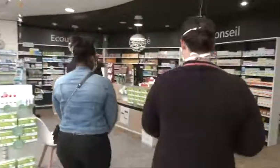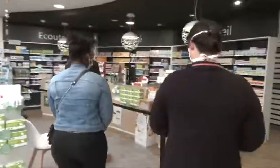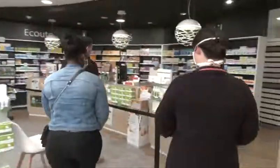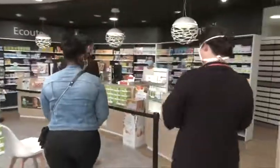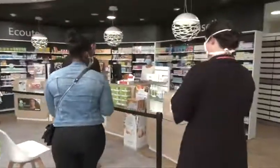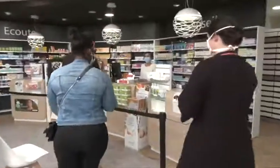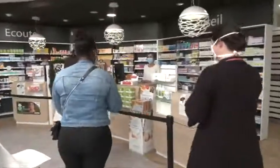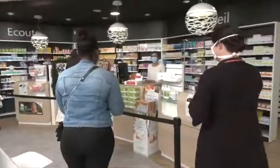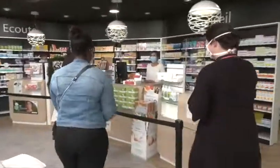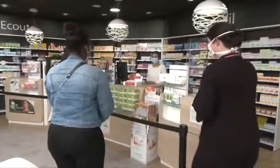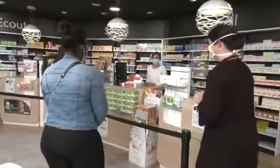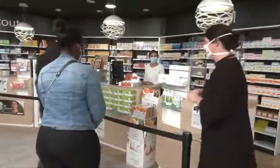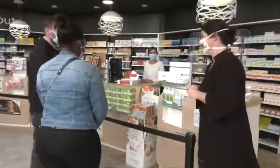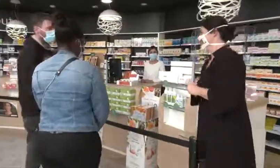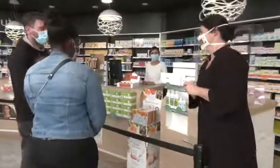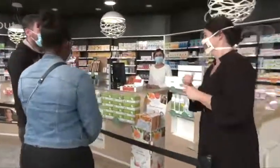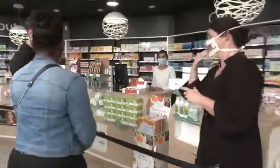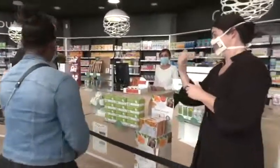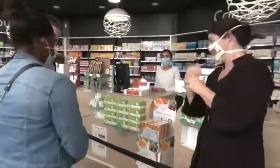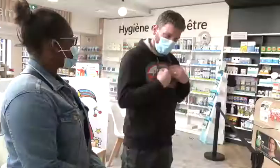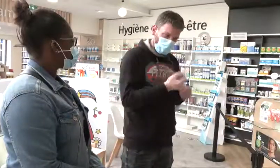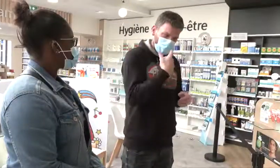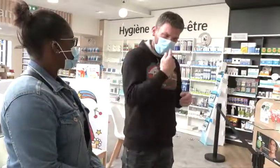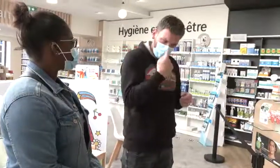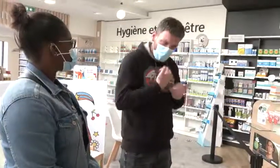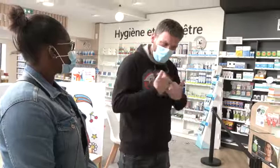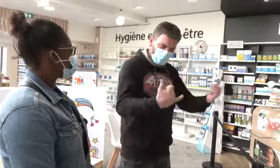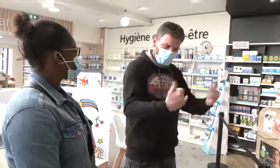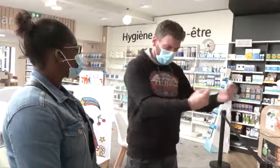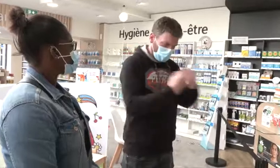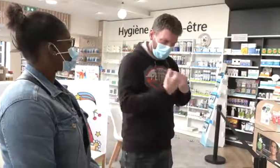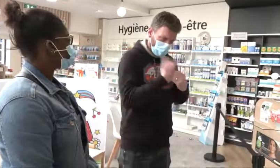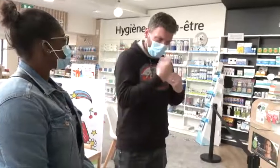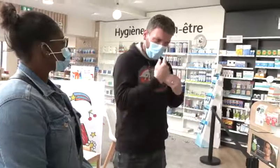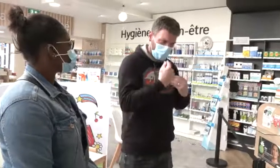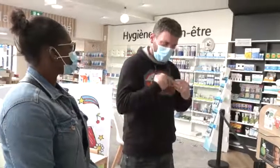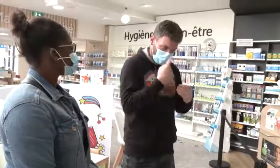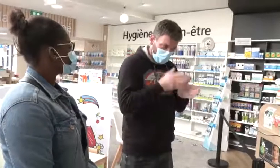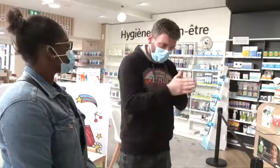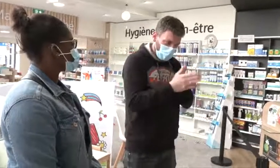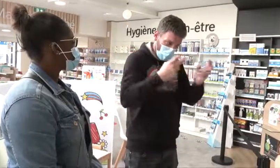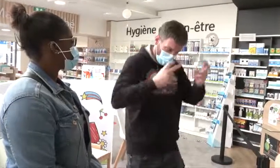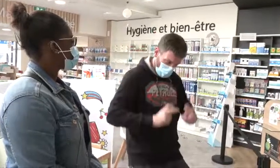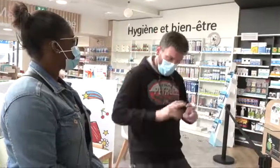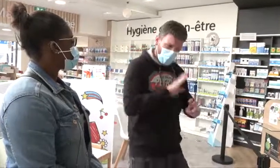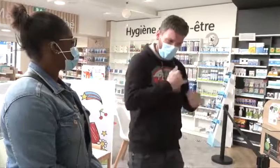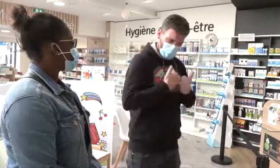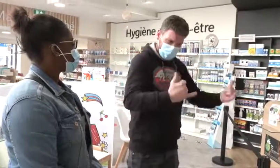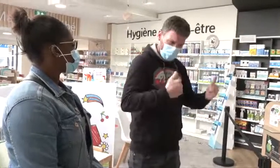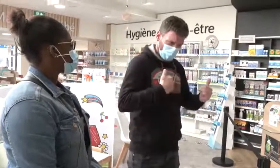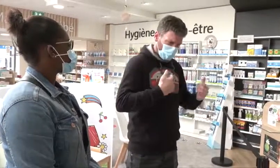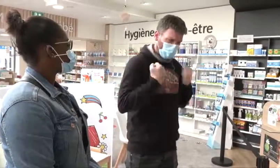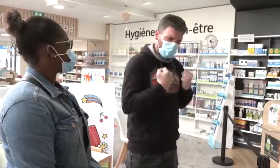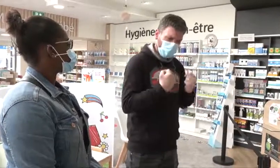Bonjour. Bonjour. Bonjour. Voilà. Est-ce que vous pourriez me donner quelque chose, enfin un médicament, parce que